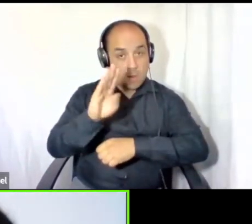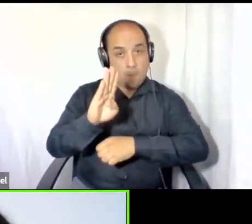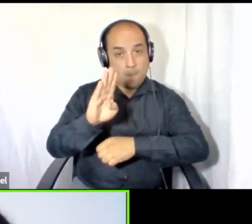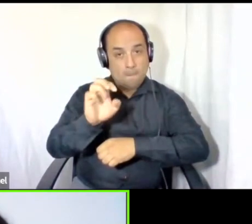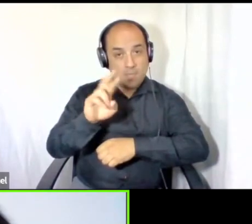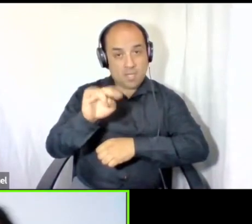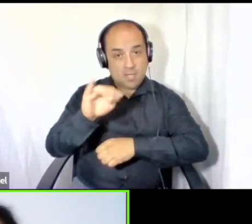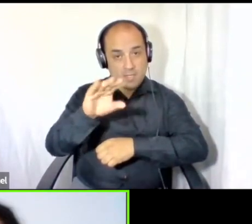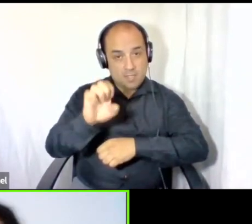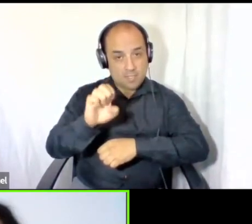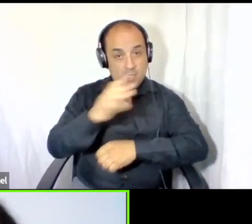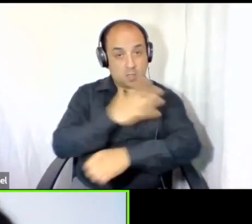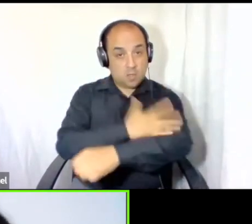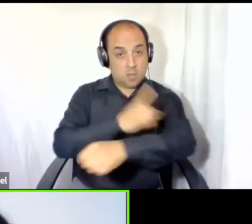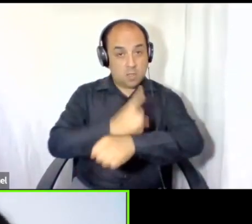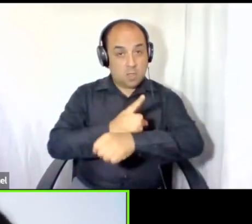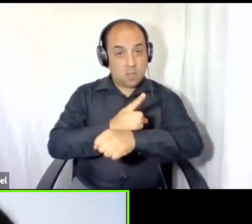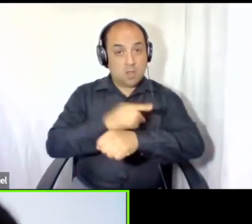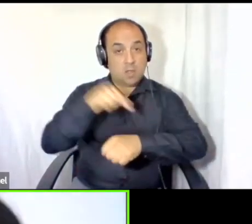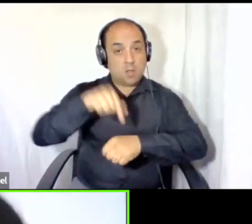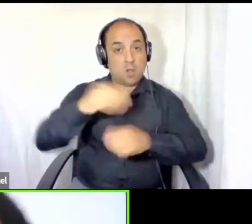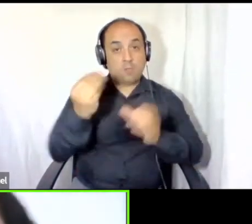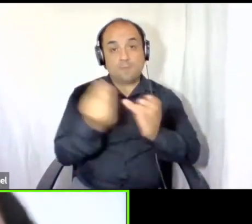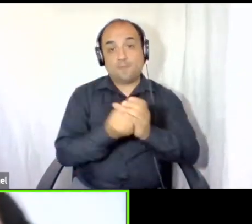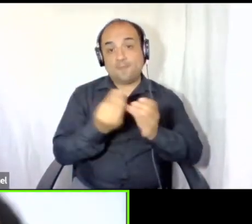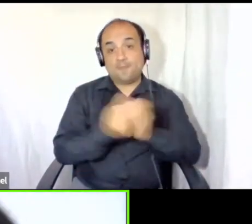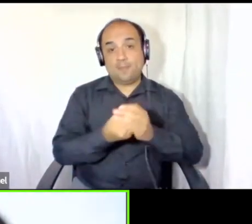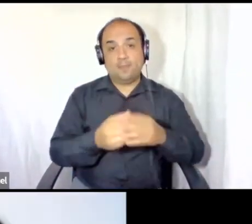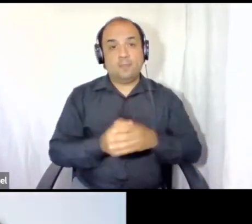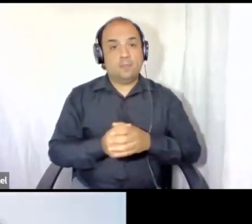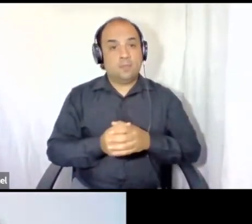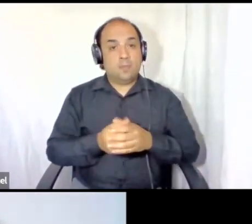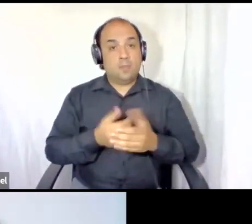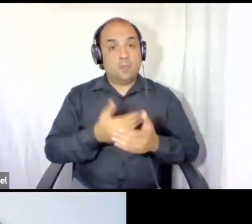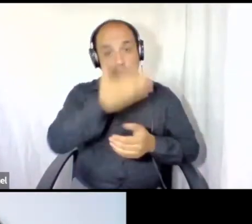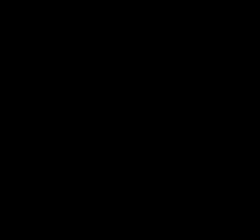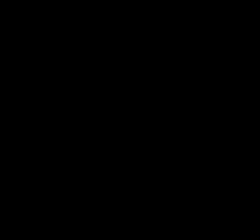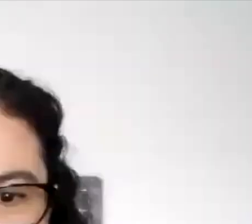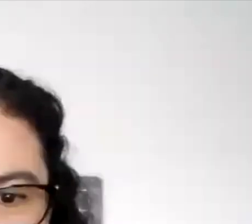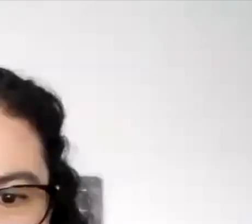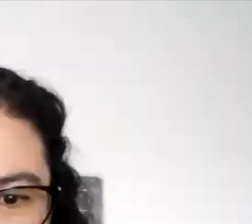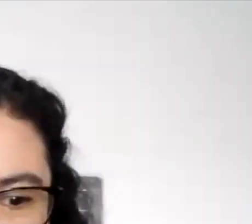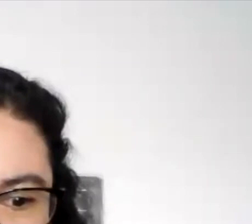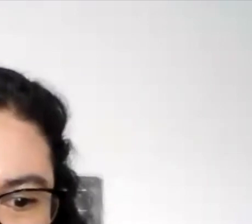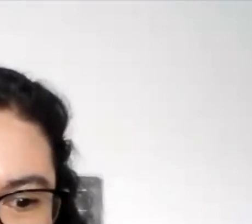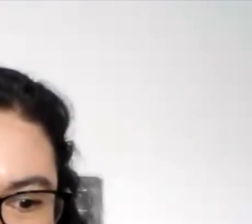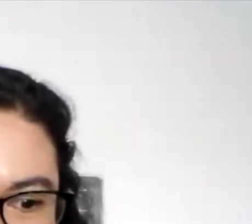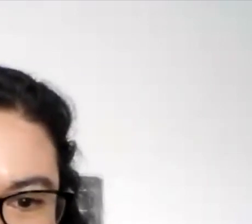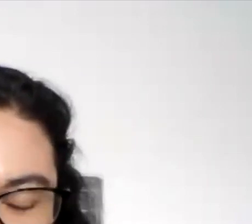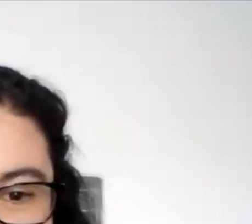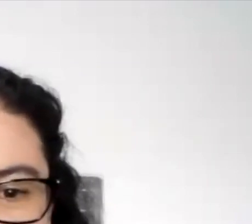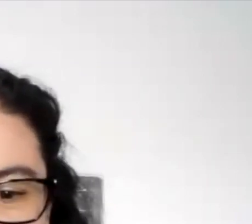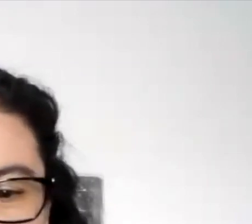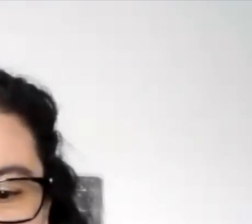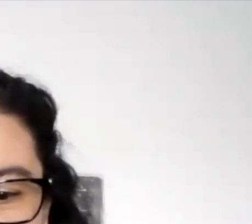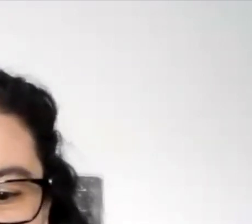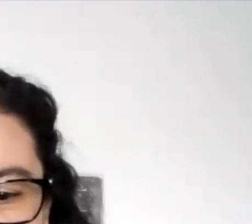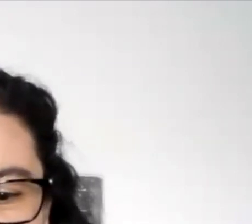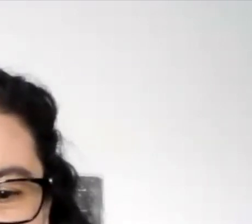seminario. Y no sé, doctora, si usted quisiera hacer una última apreciación o comentario antes de despedirnos